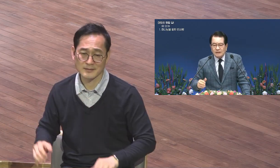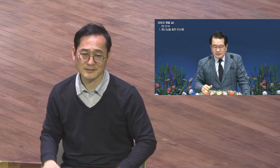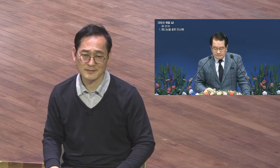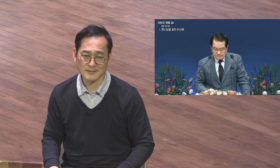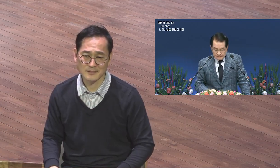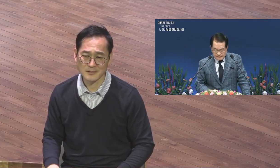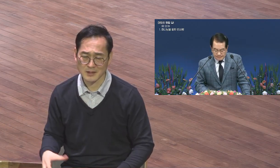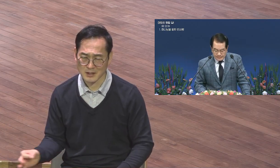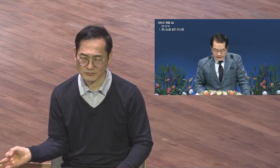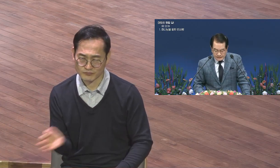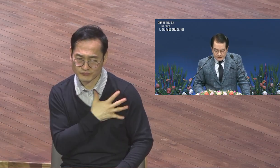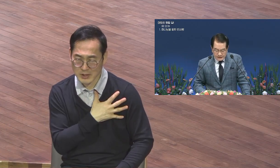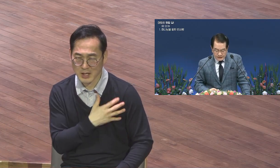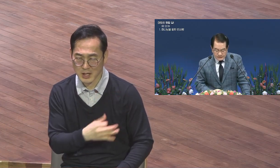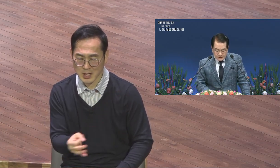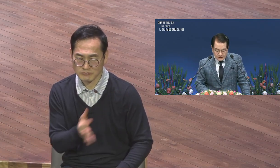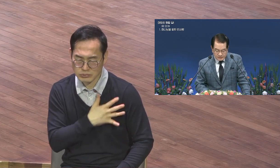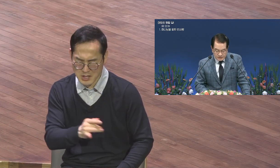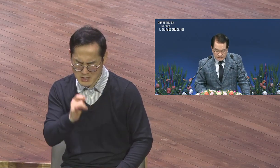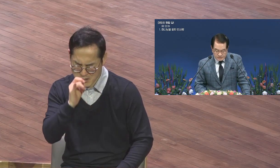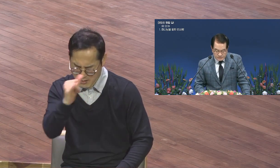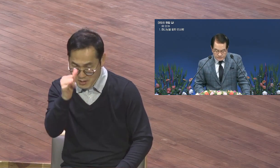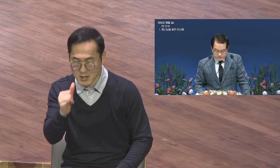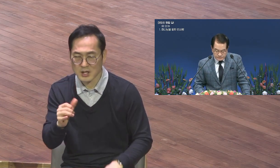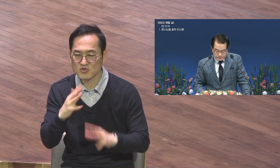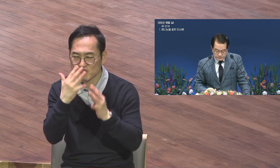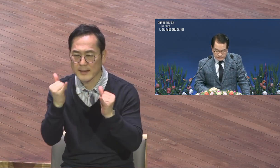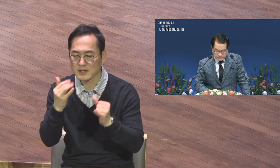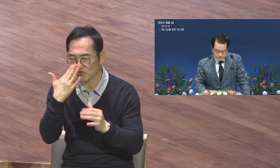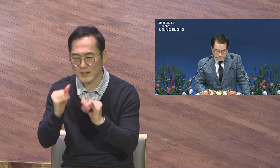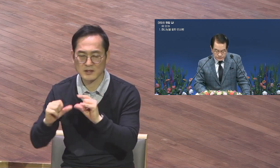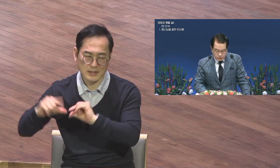전부 유대인. 세계를 장악해 버렸어.